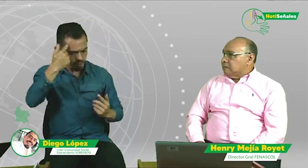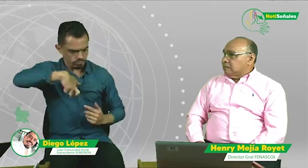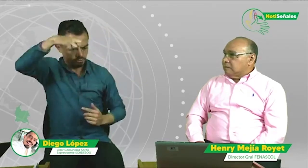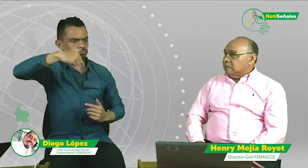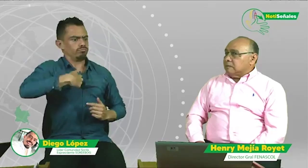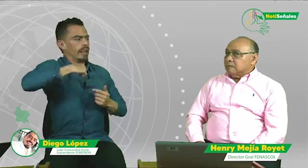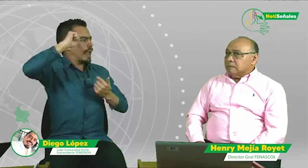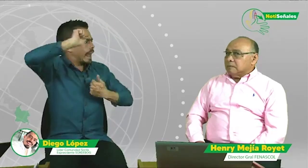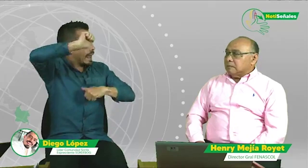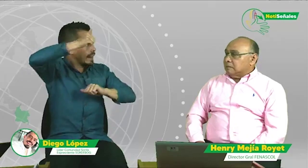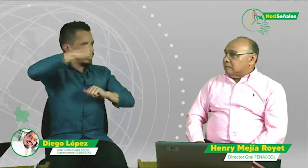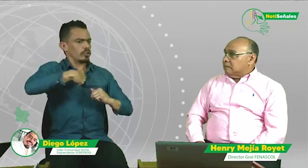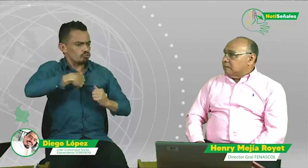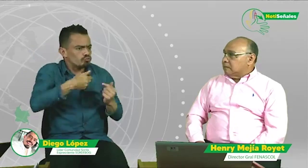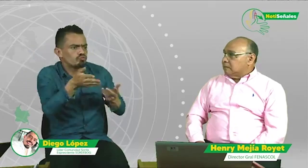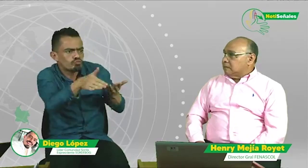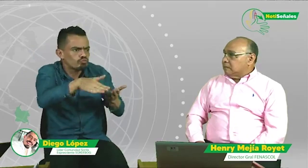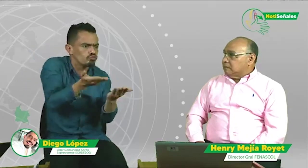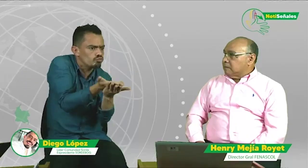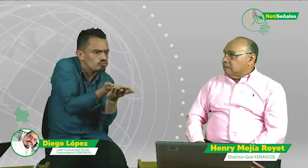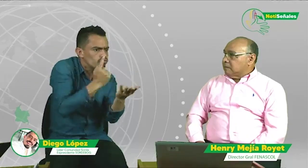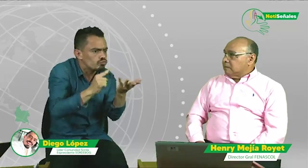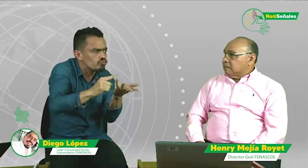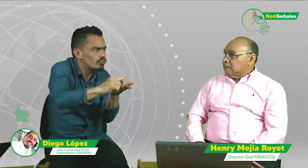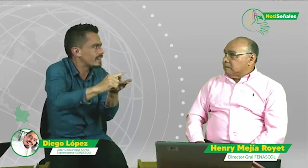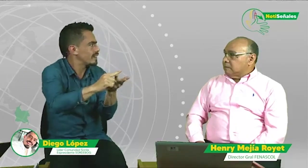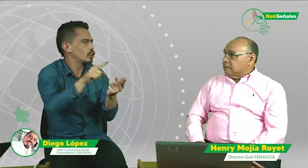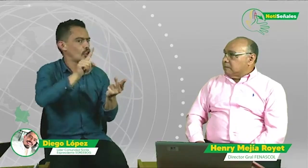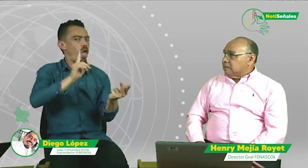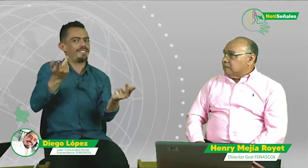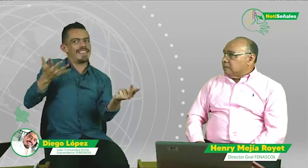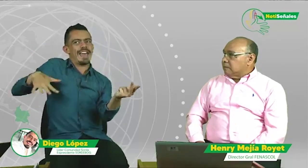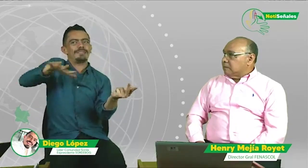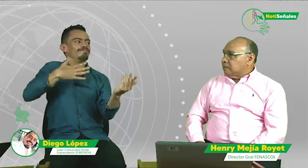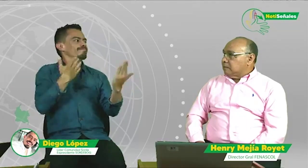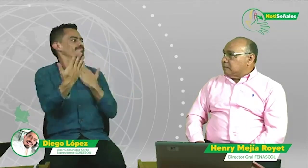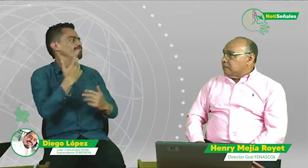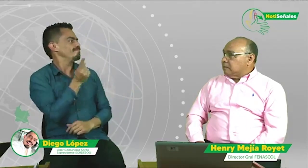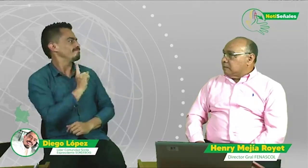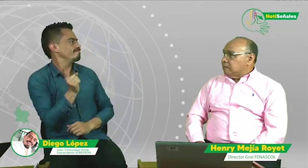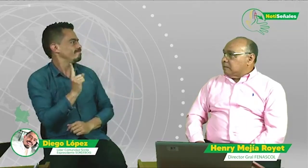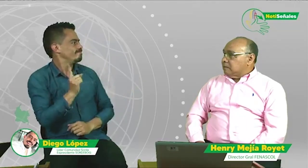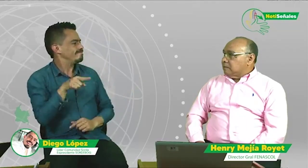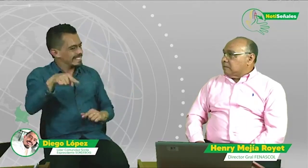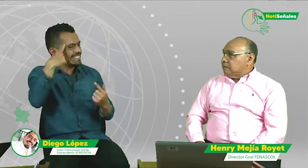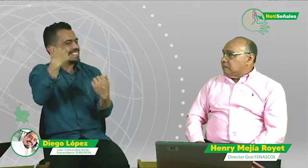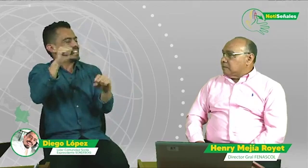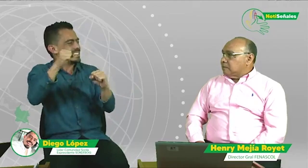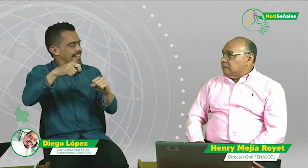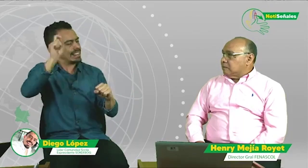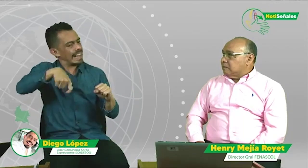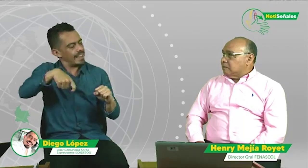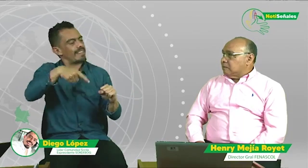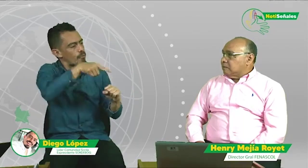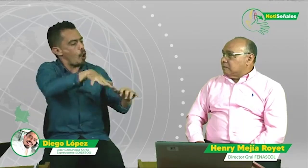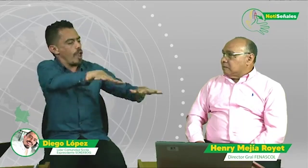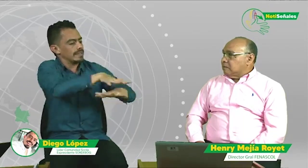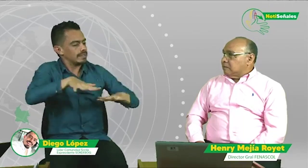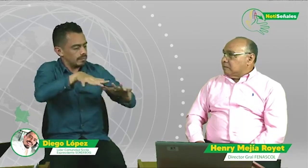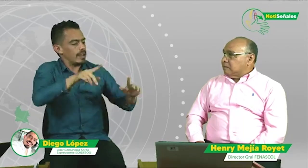comunicarse mejor con una persona oyente. Cuando existe realmente este perfil del docente sordo que tiene todas las